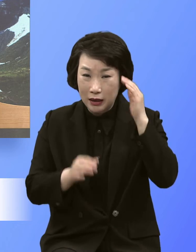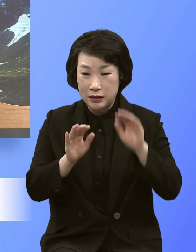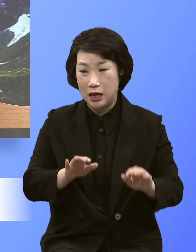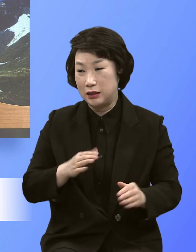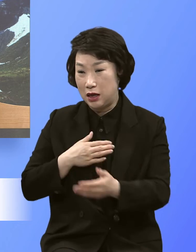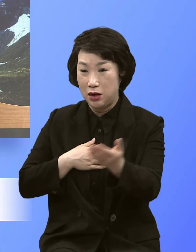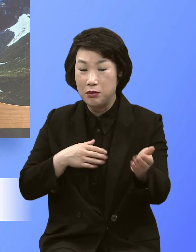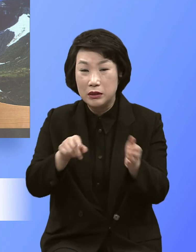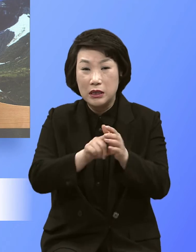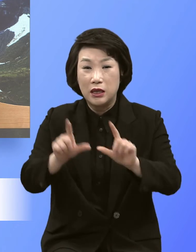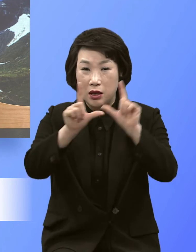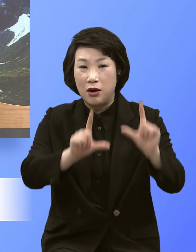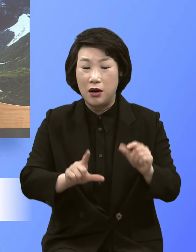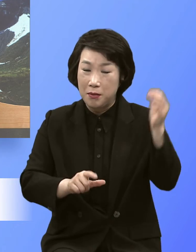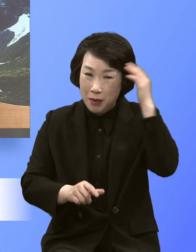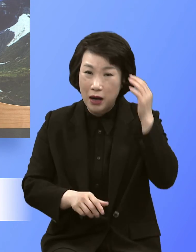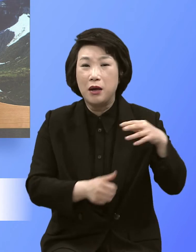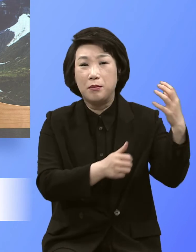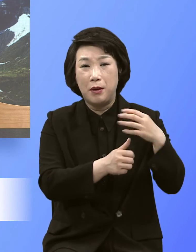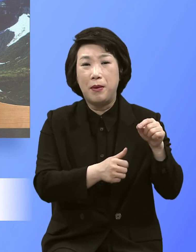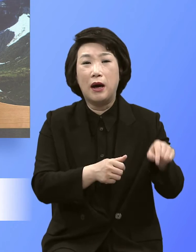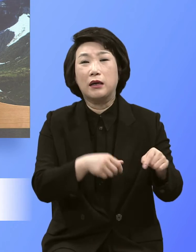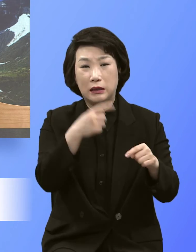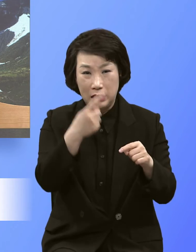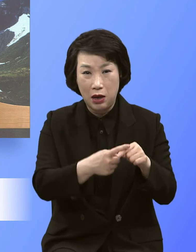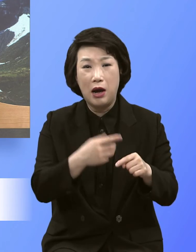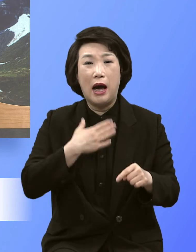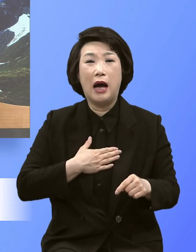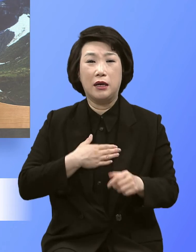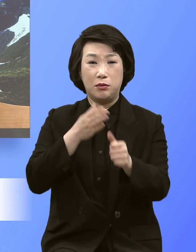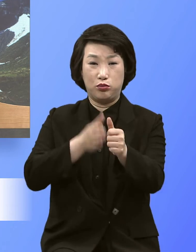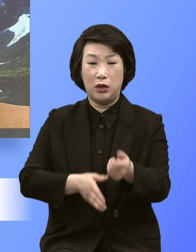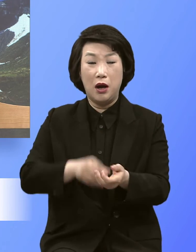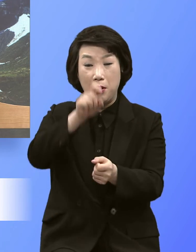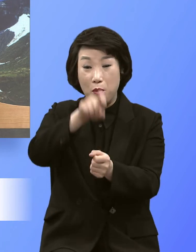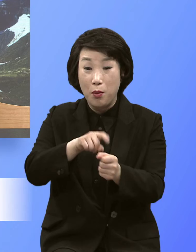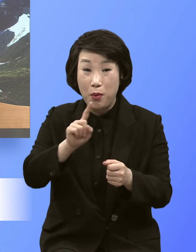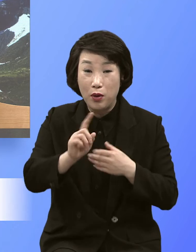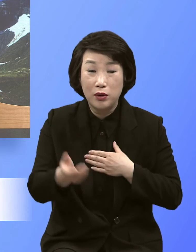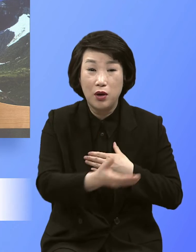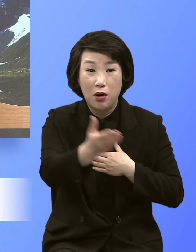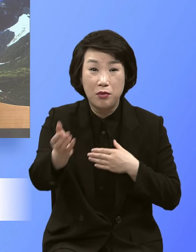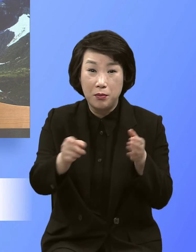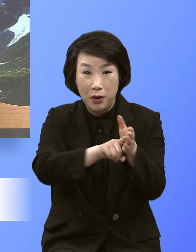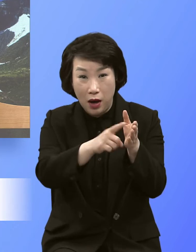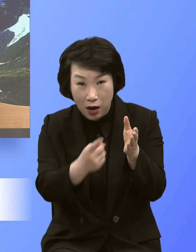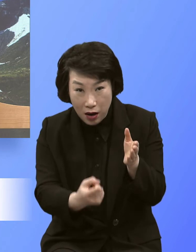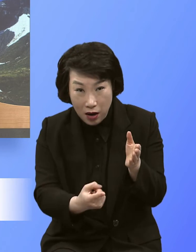여러분 신앙생활을 방해하는 핍박임을 알아야 합니다. 목적은 여러분들을 믿음에서